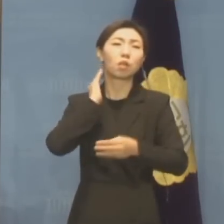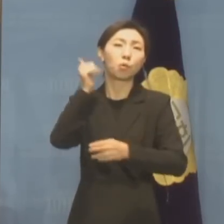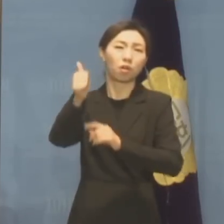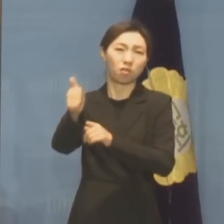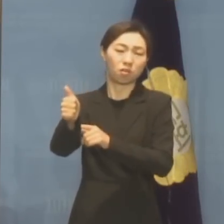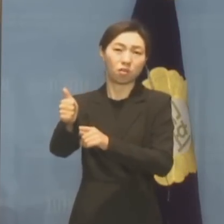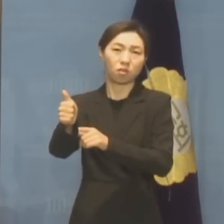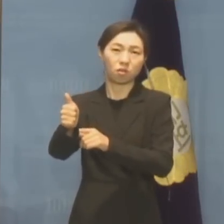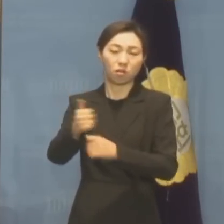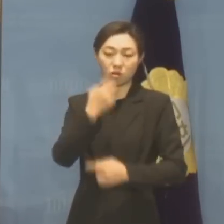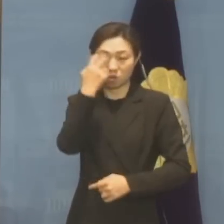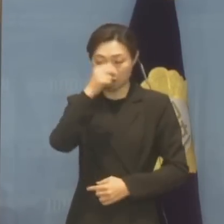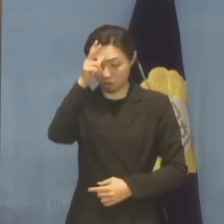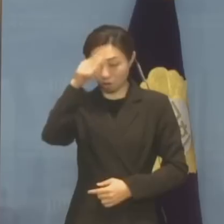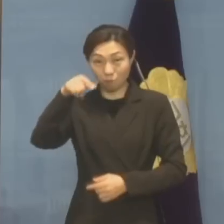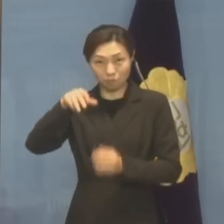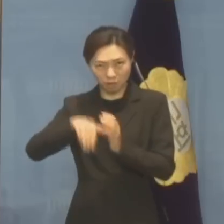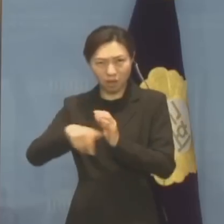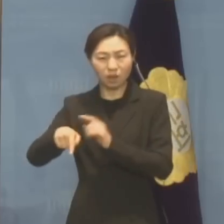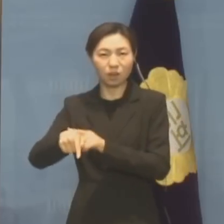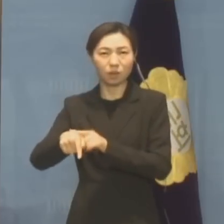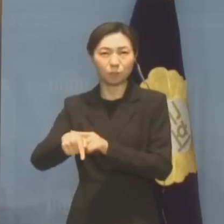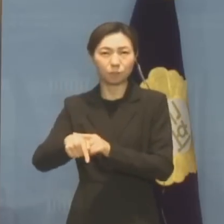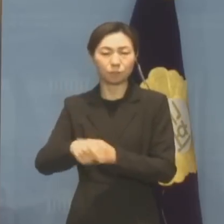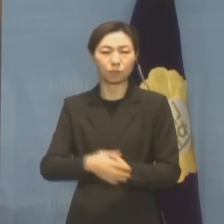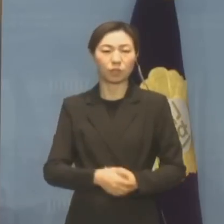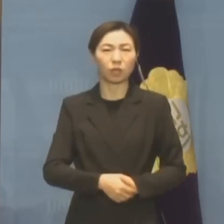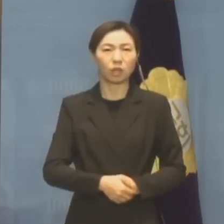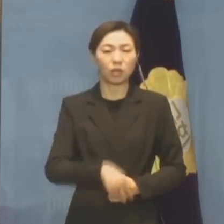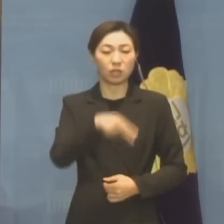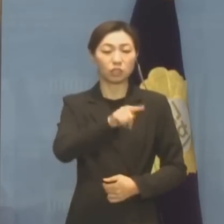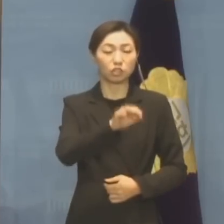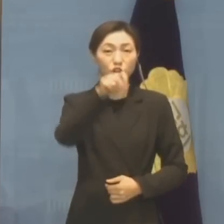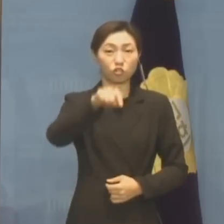김태호 차장이 당시 재직 중이던 성균관 교수